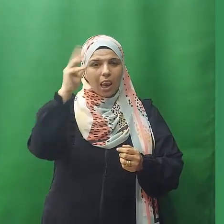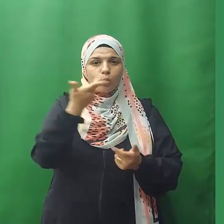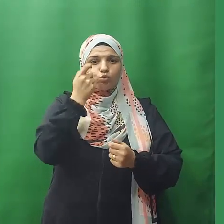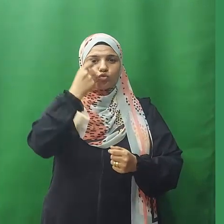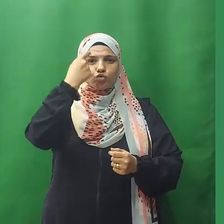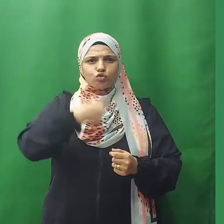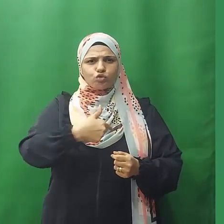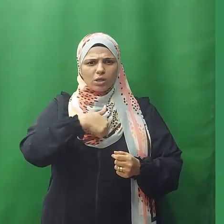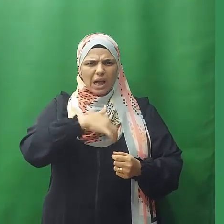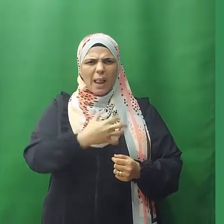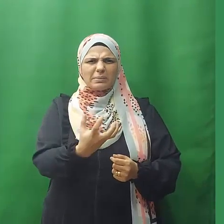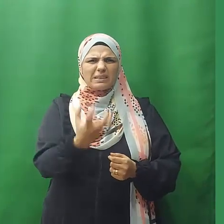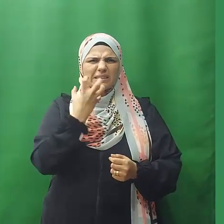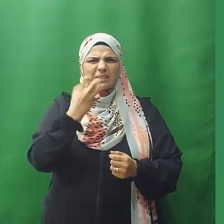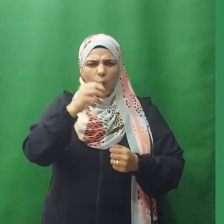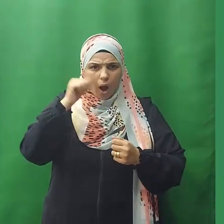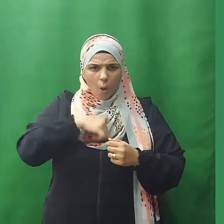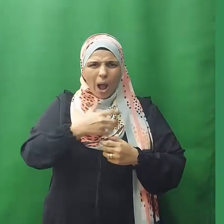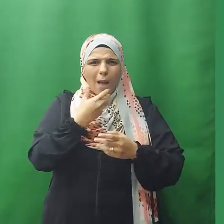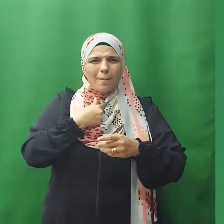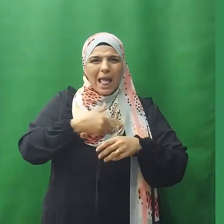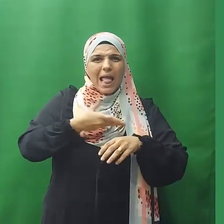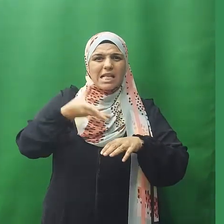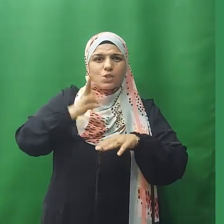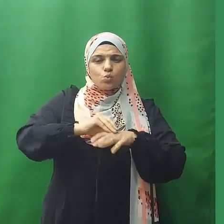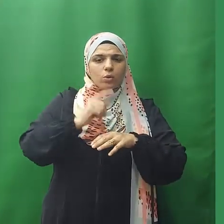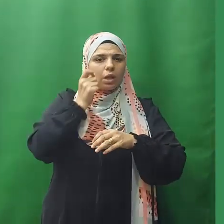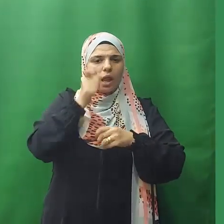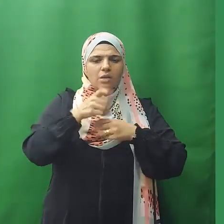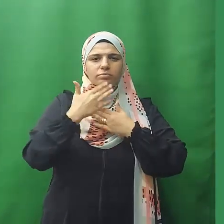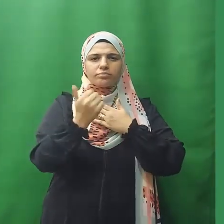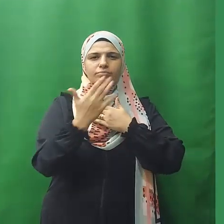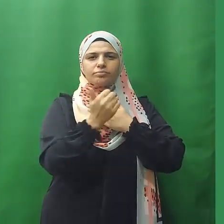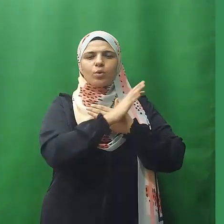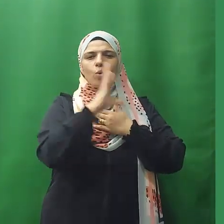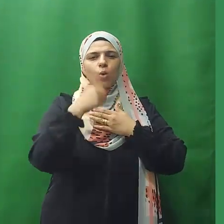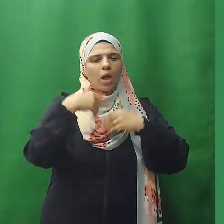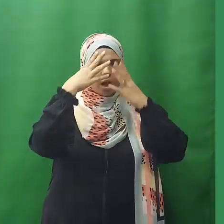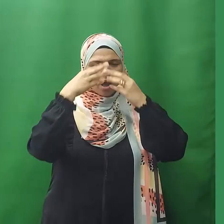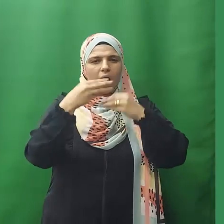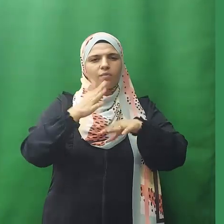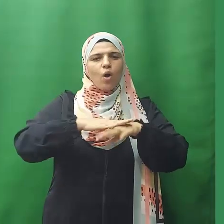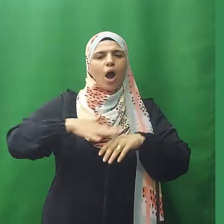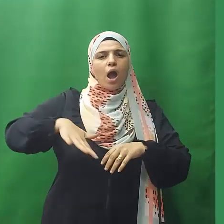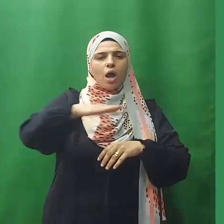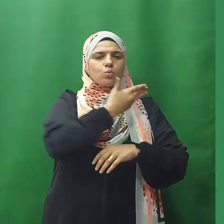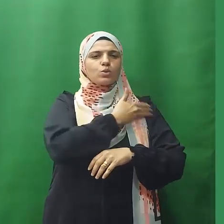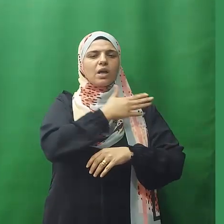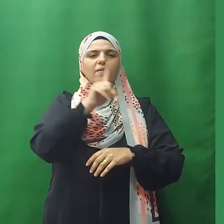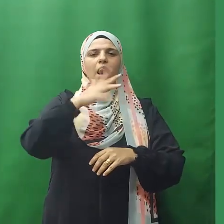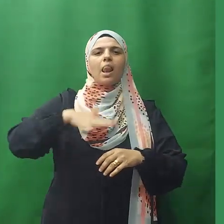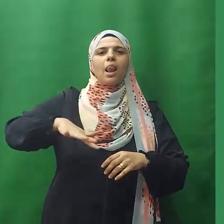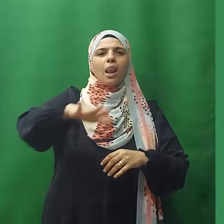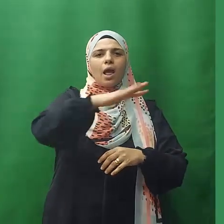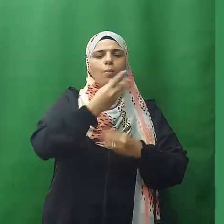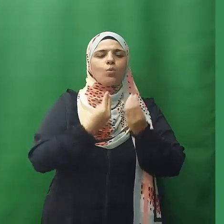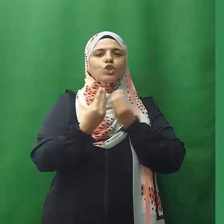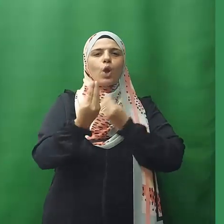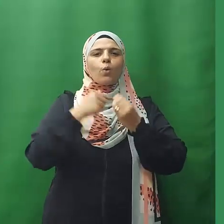غليظ القلب لانفضوا من حولك فاعفو عنهم واستغفر لهم وشاورهم في الامر فاذا